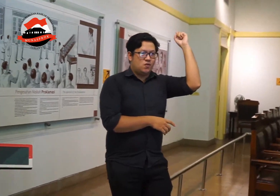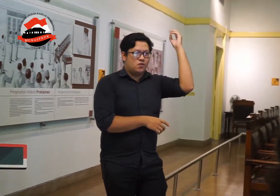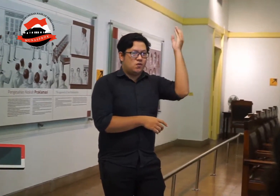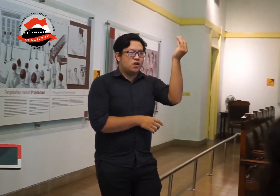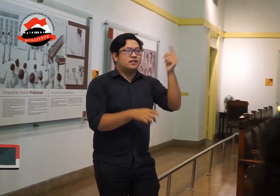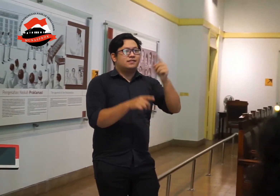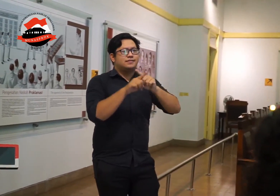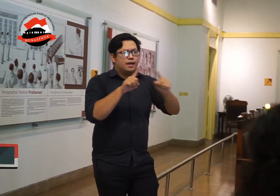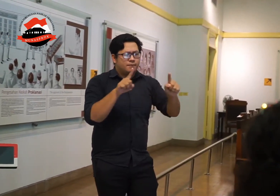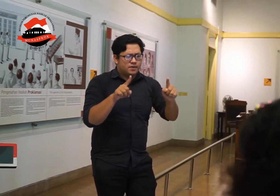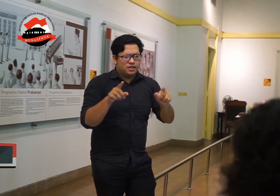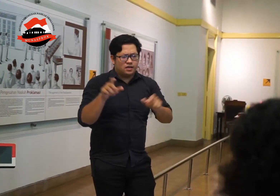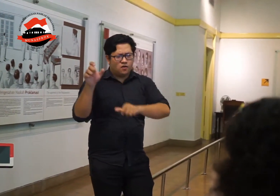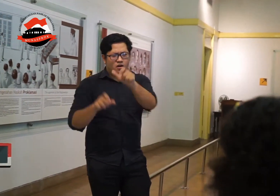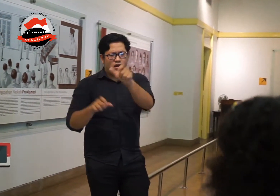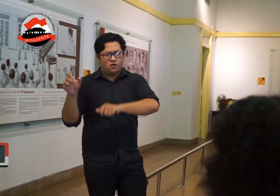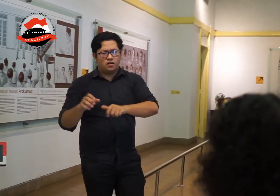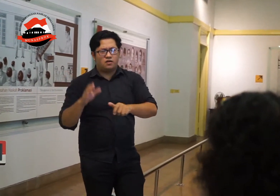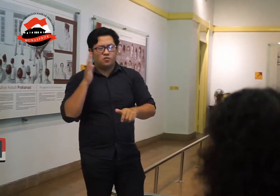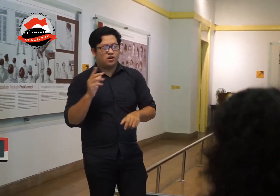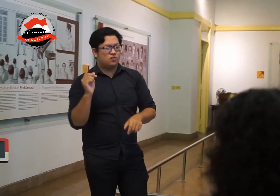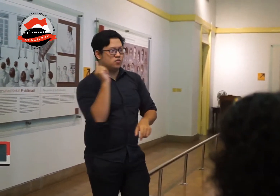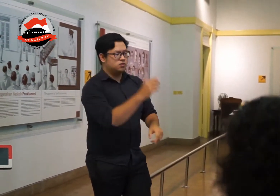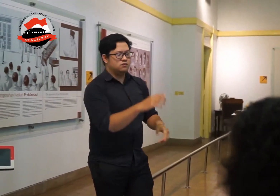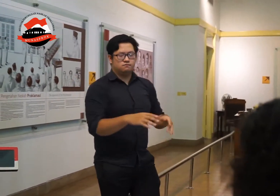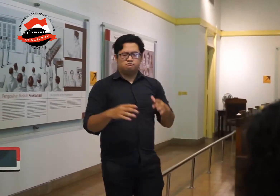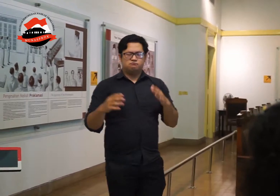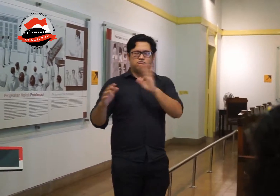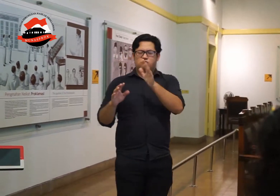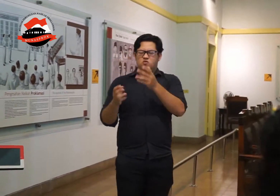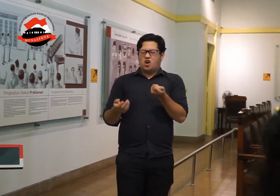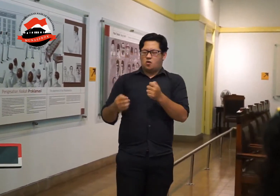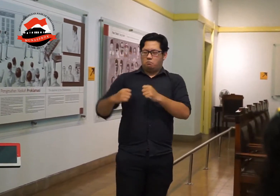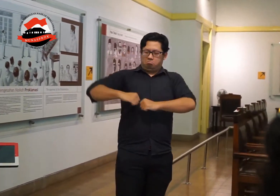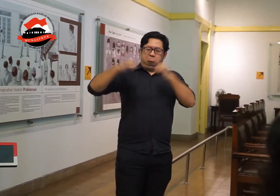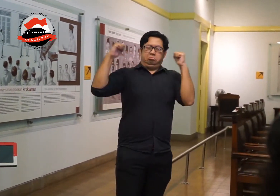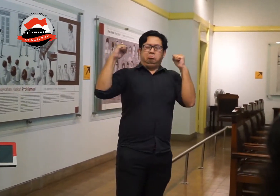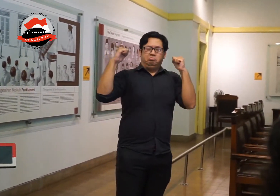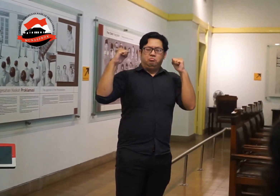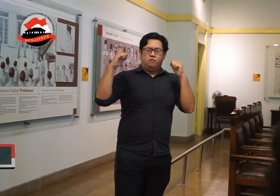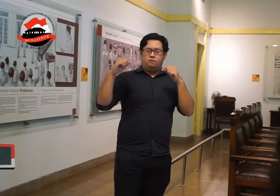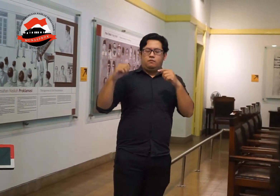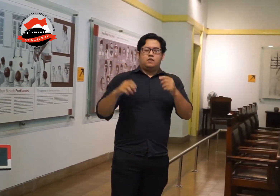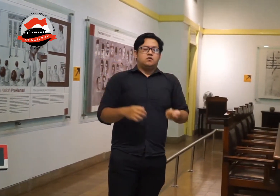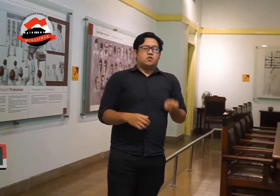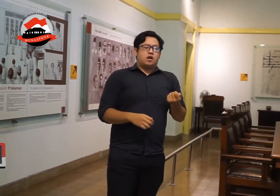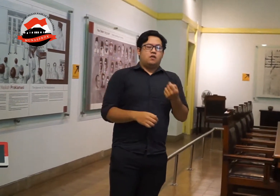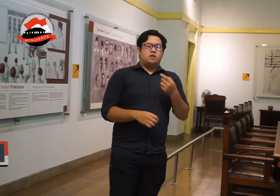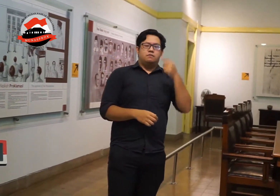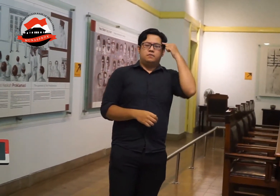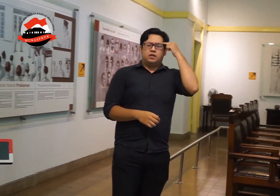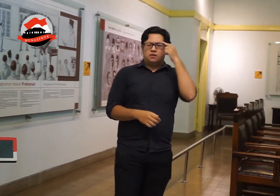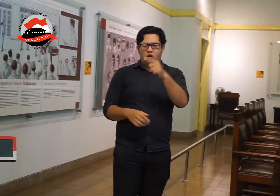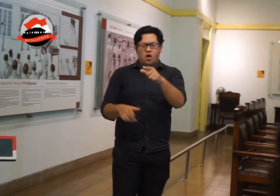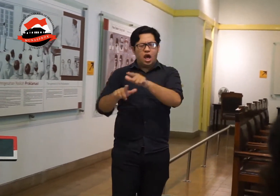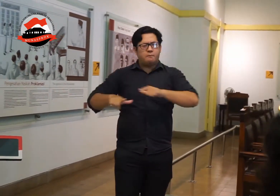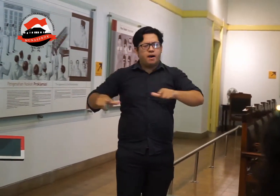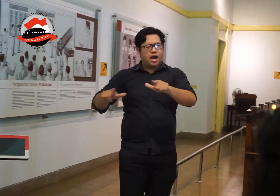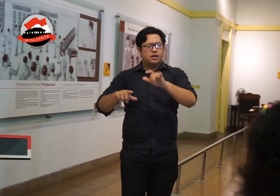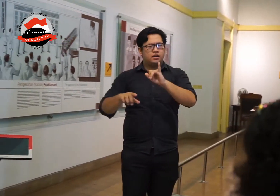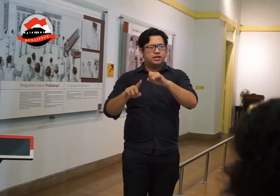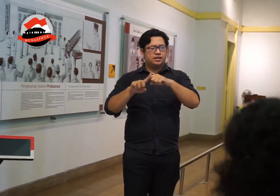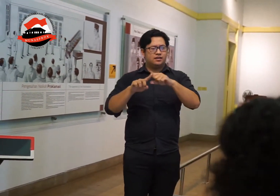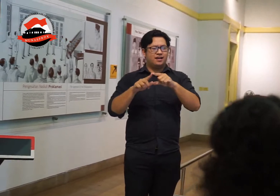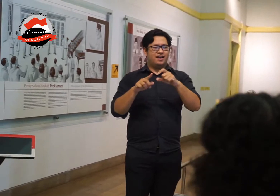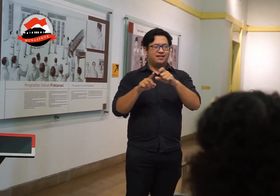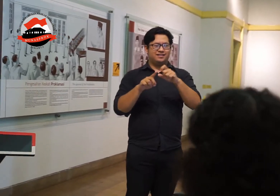Namun usul pemuda itu tidak disetujui oleh Bung Karno. Bung Karno beranggapan lapangan Ikada itu